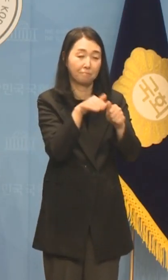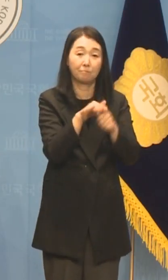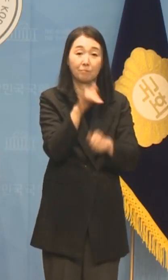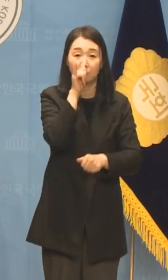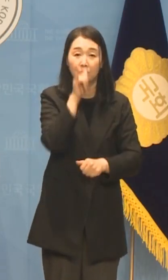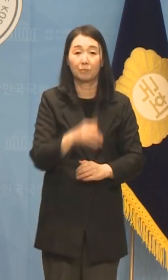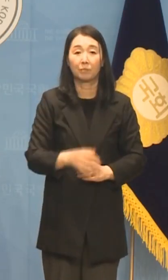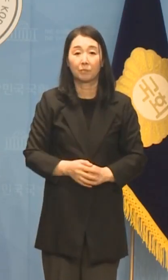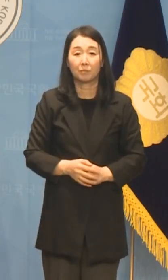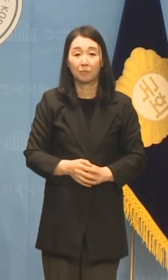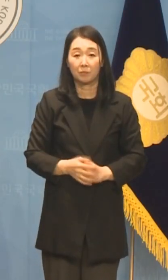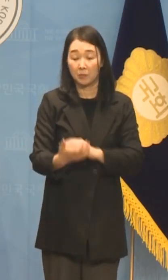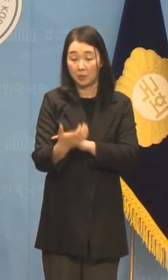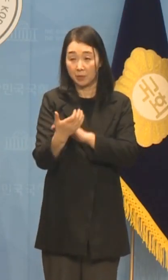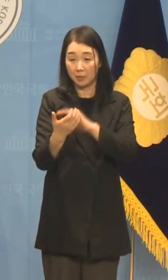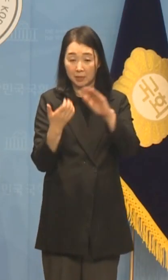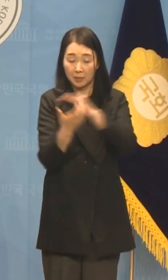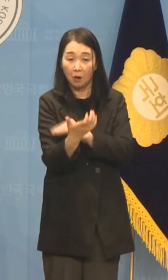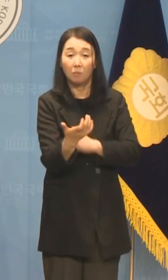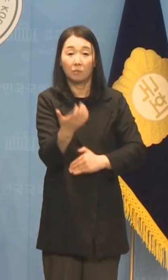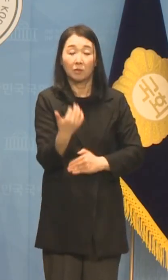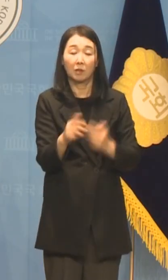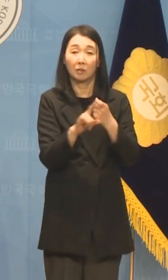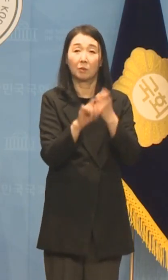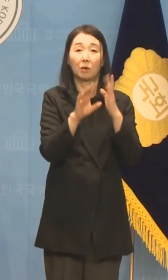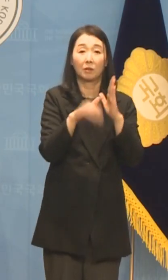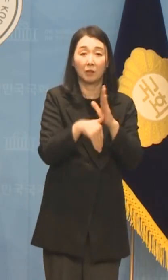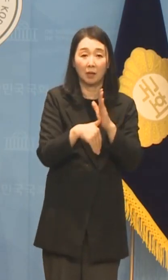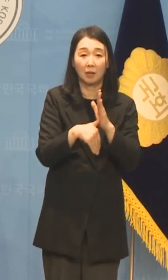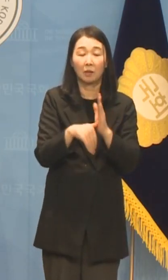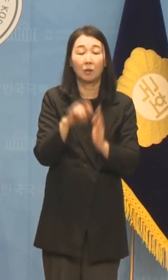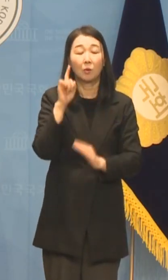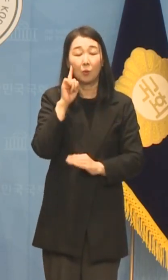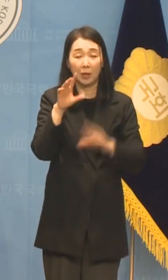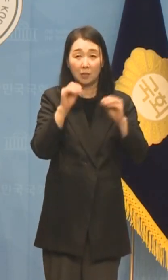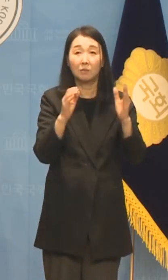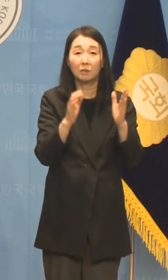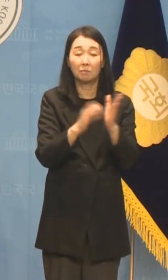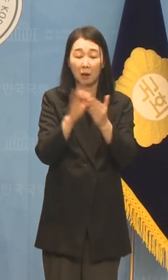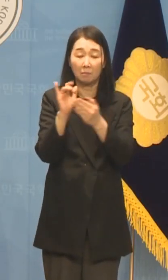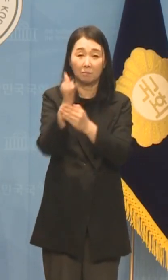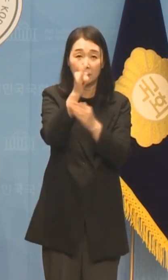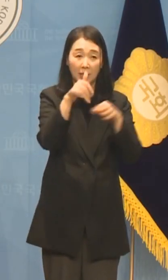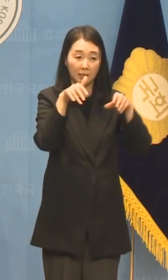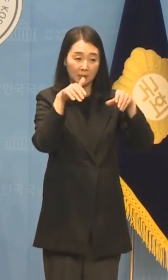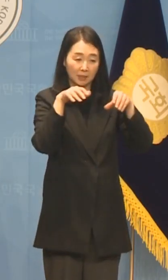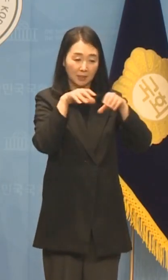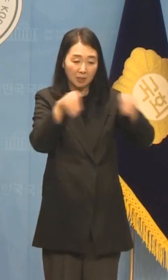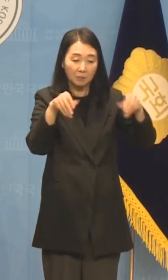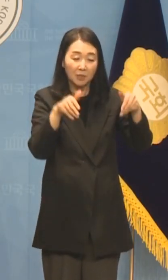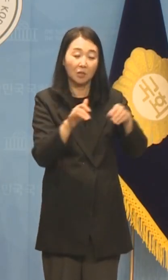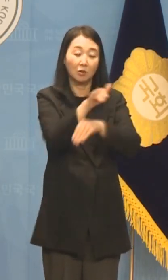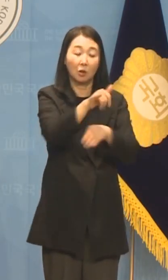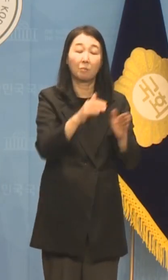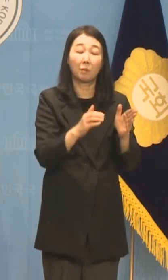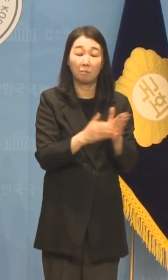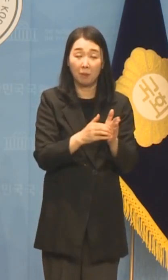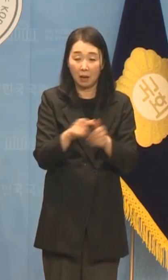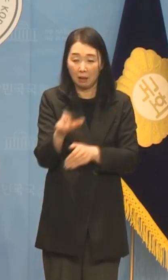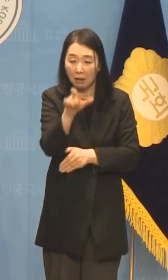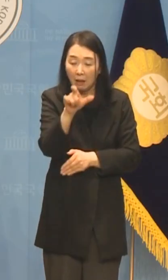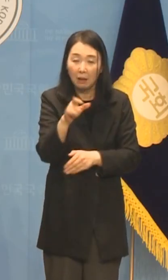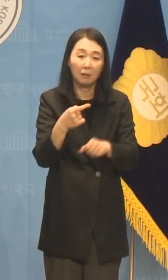높여갔습니다. 계엄 직전인 11월에는 엄격하게 금지된 비행 금지선을 넘었고 정해진